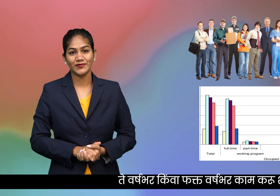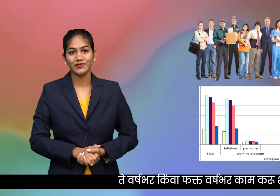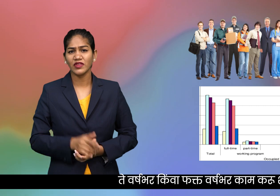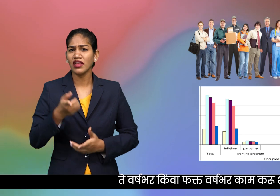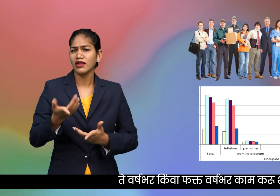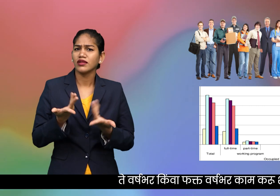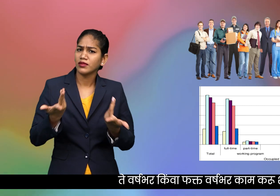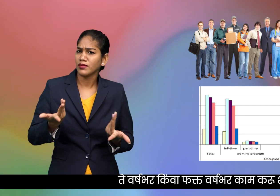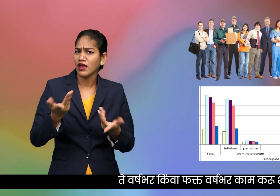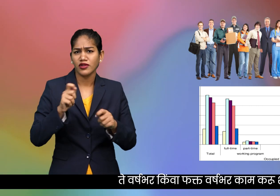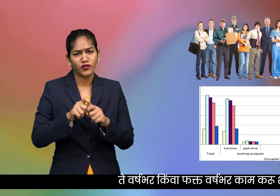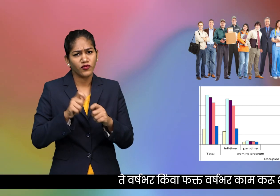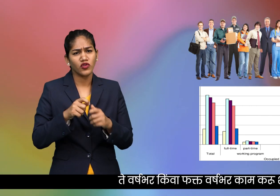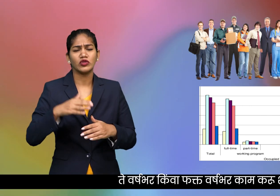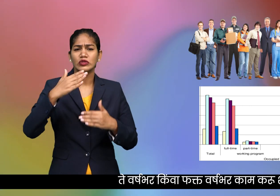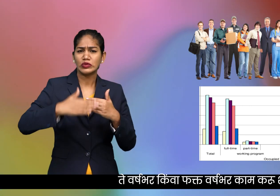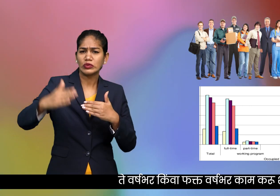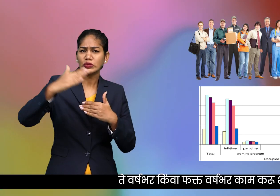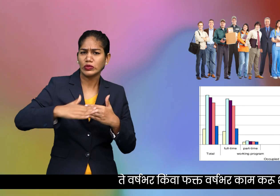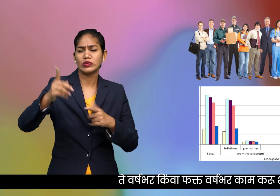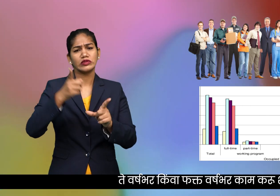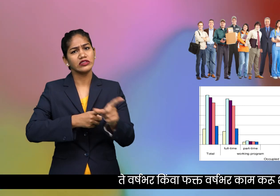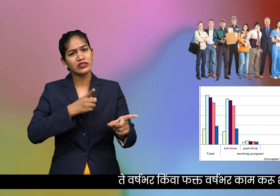ते वर्षभर किंवा फक्त वर्षभर काम करू शकतात.